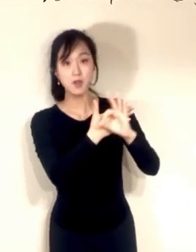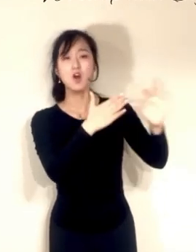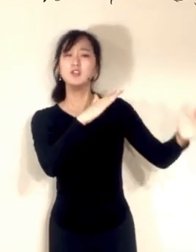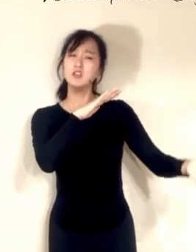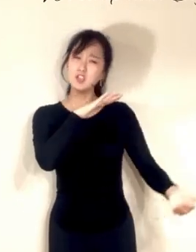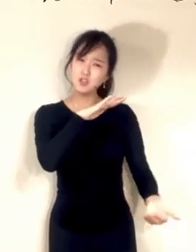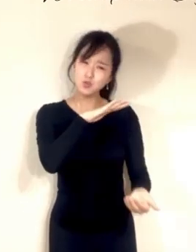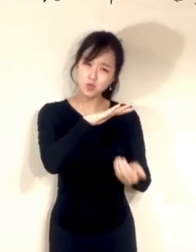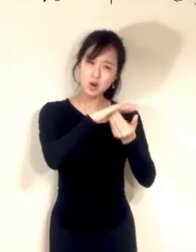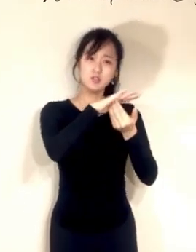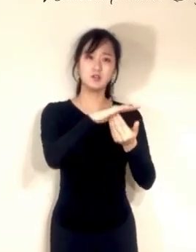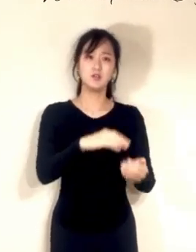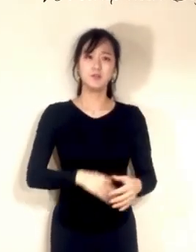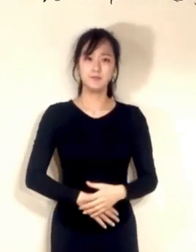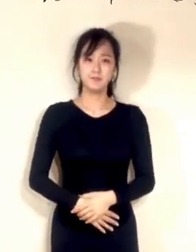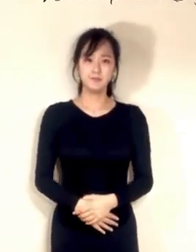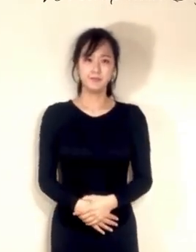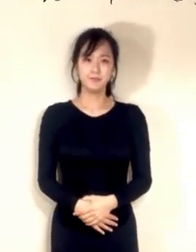이루어지는 겁니다.